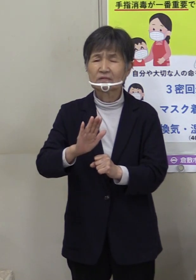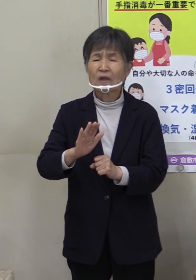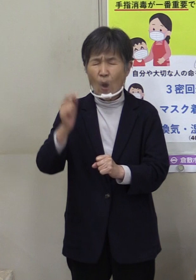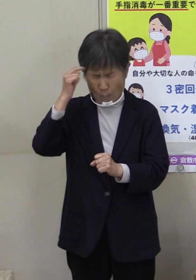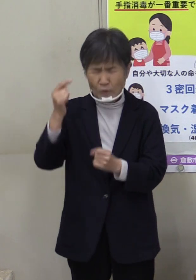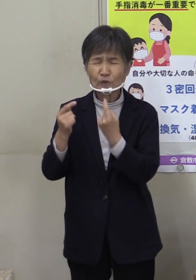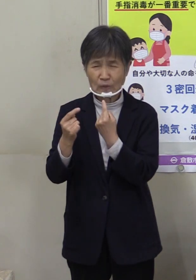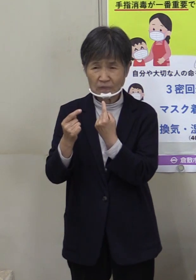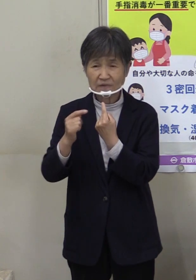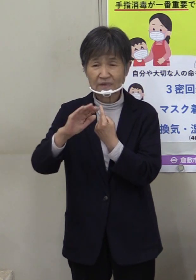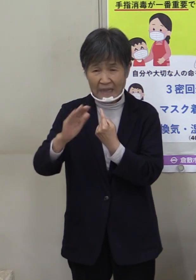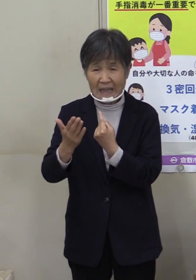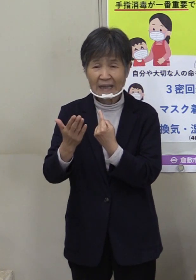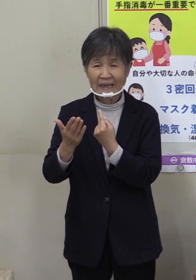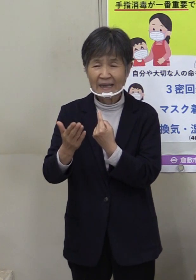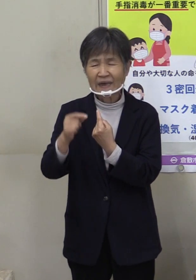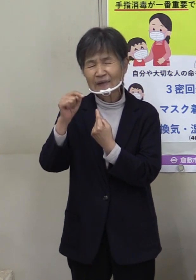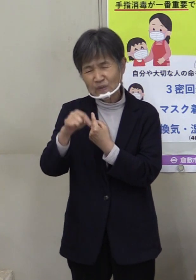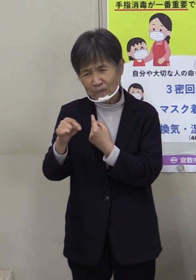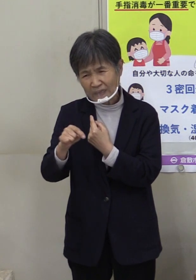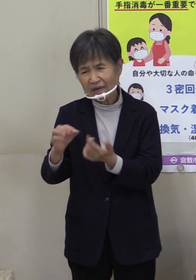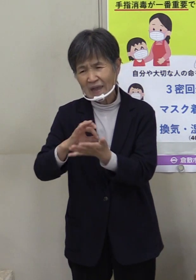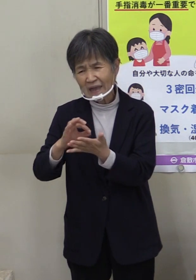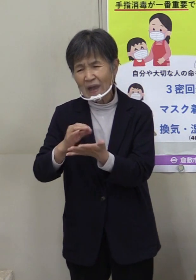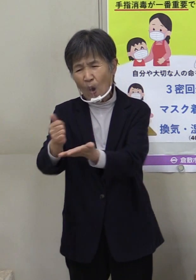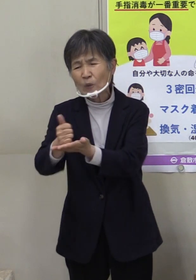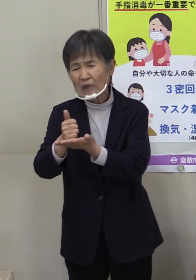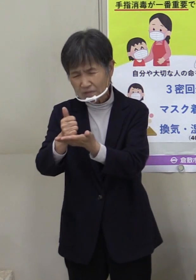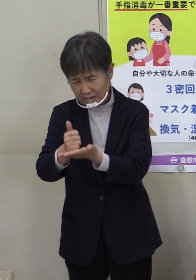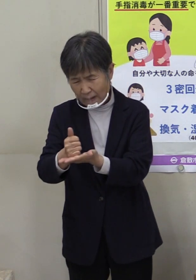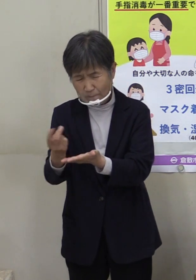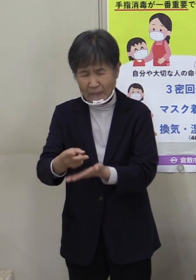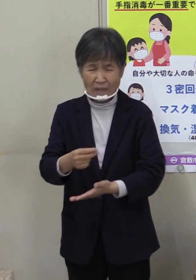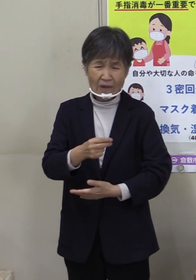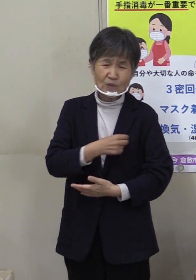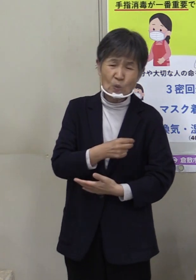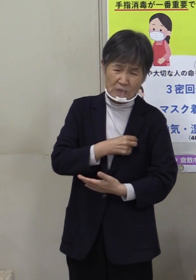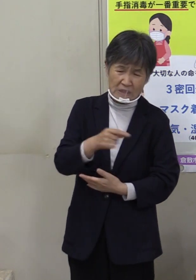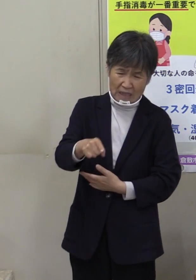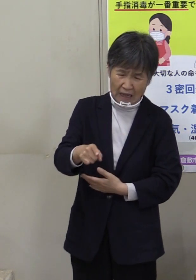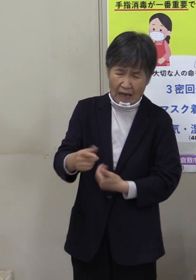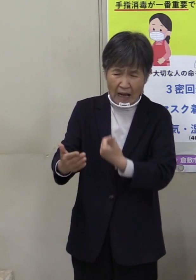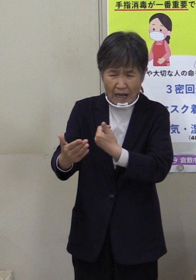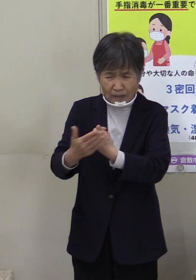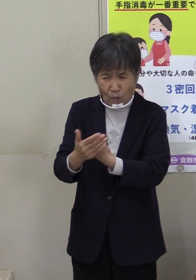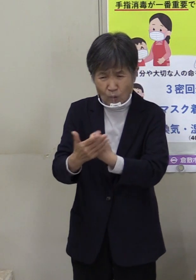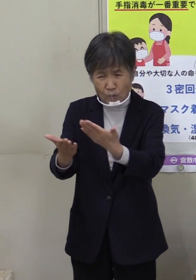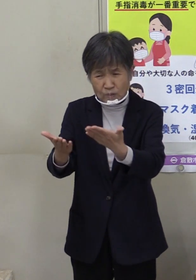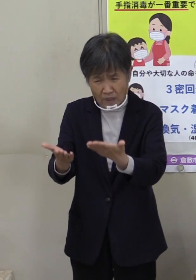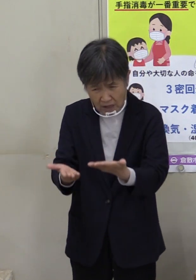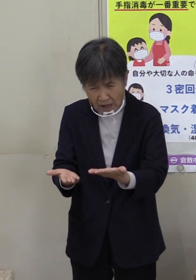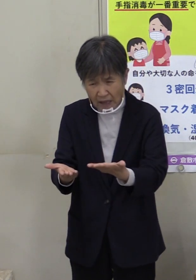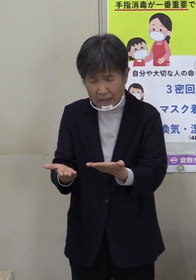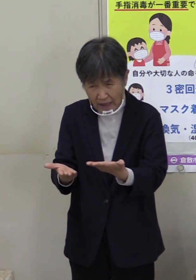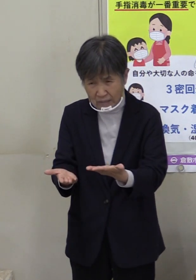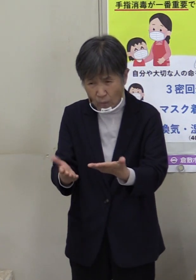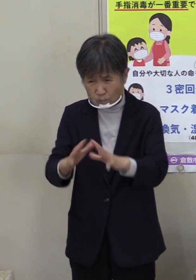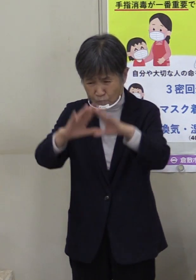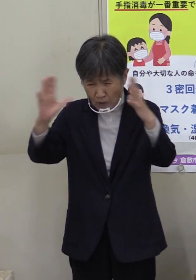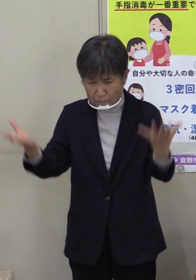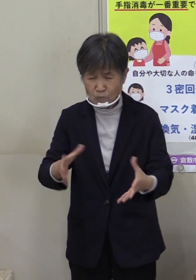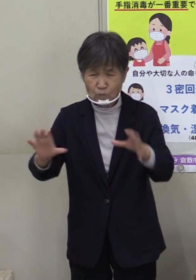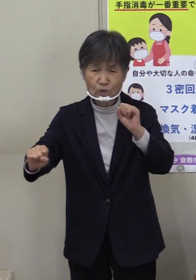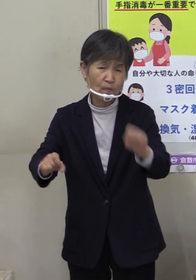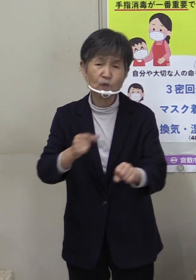っているわけなんですけども、そこはその利用者並びに従業員の方が、協力をしていただかないと全容がつかめ